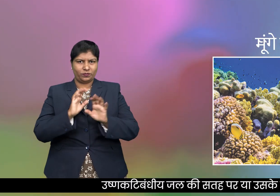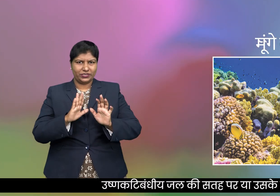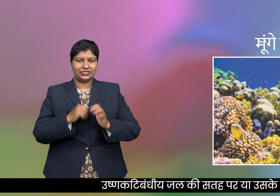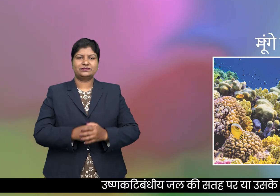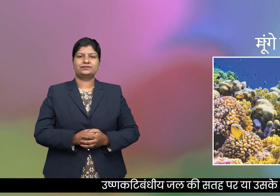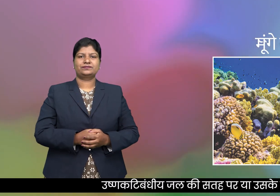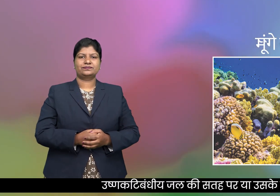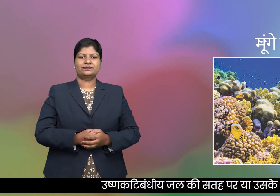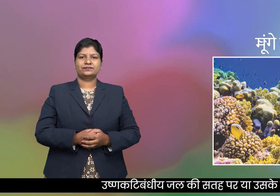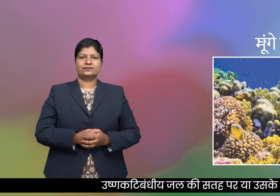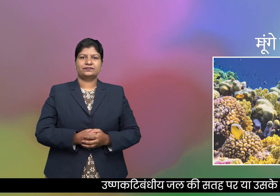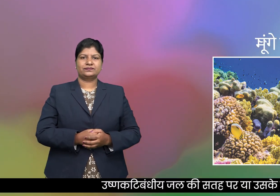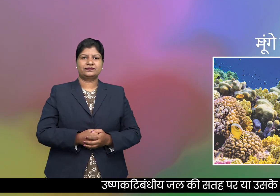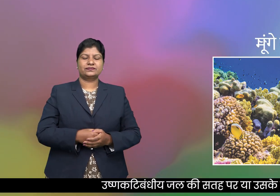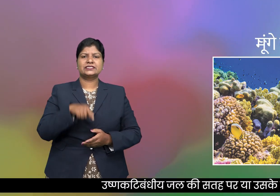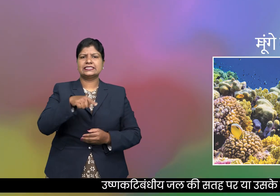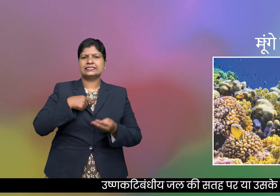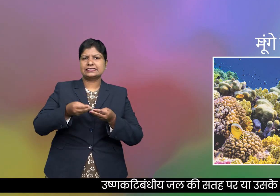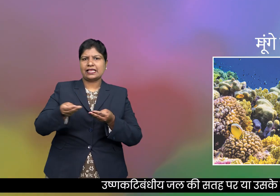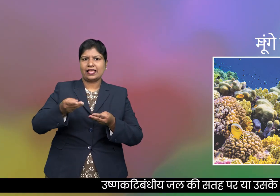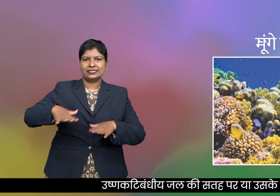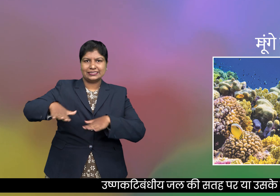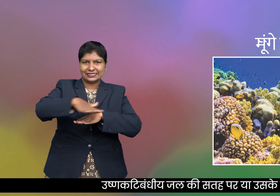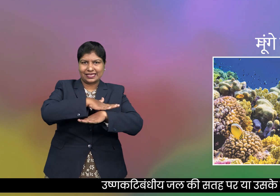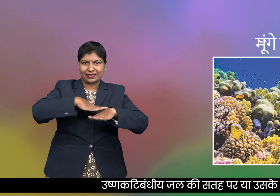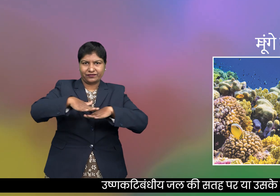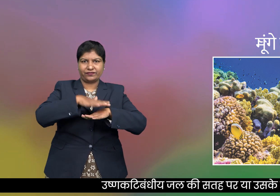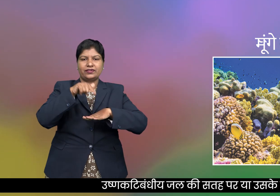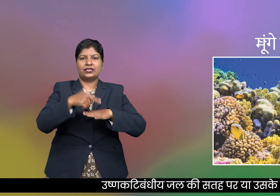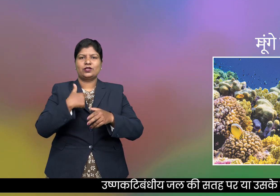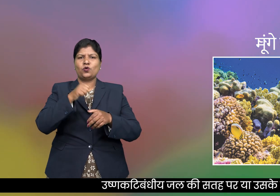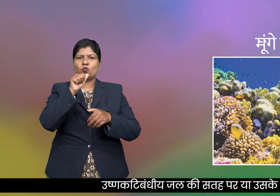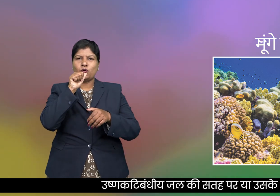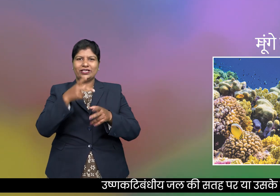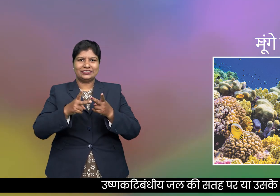उष्णकटिबंधीय जल की सतह पर ये उसके पास एक गठन